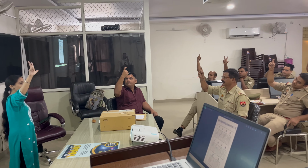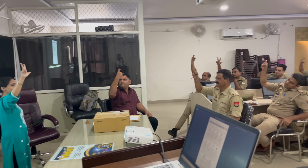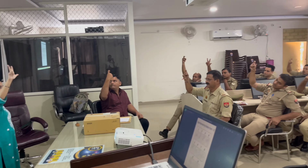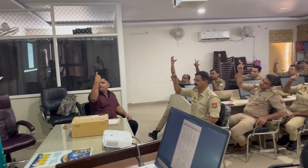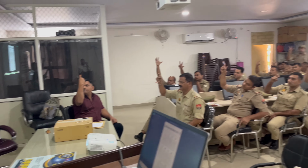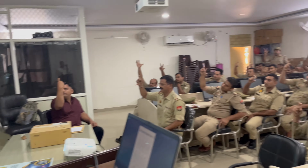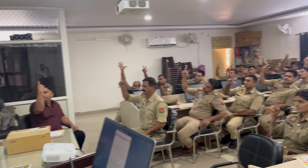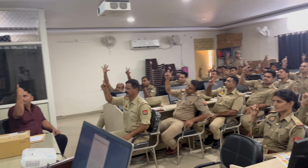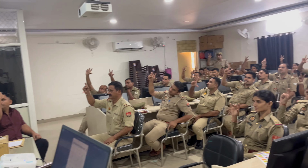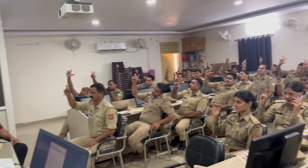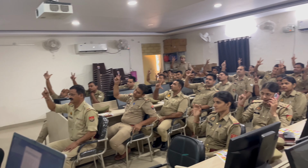8